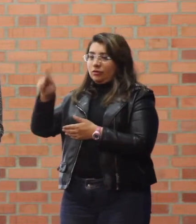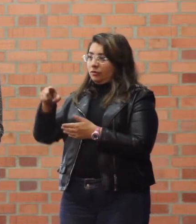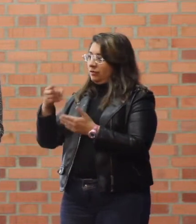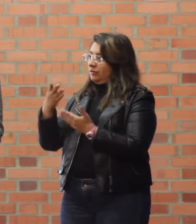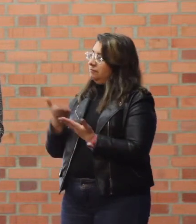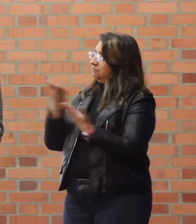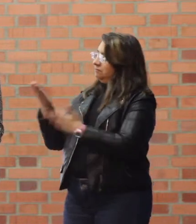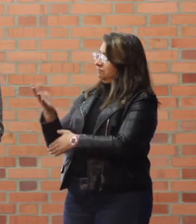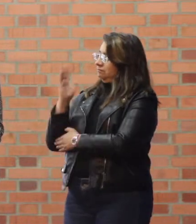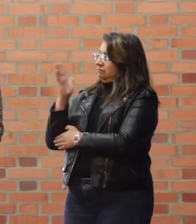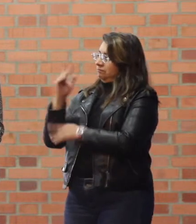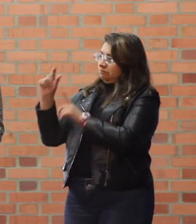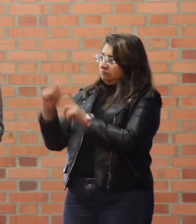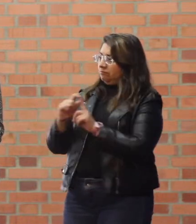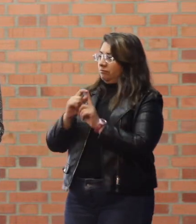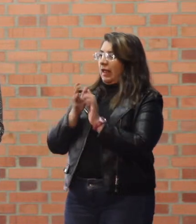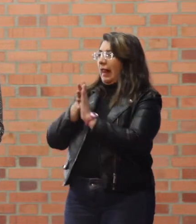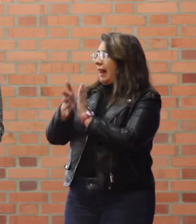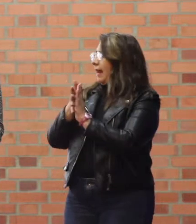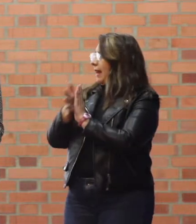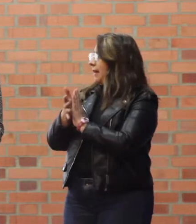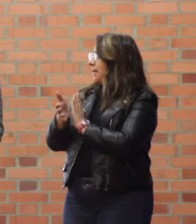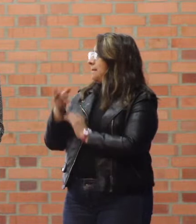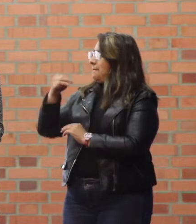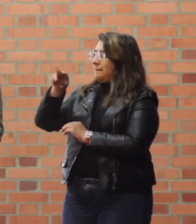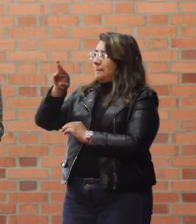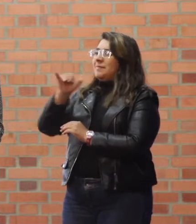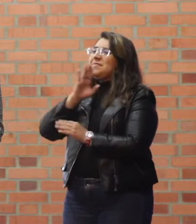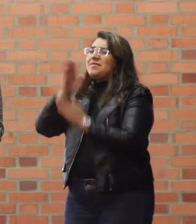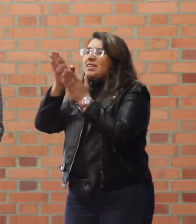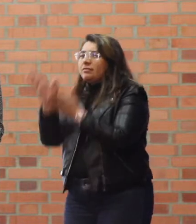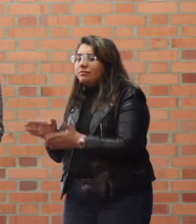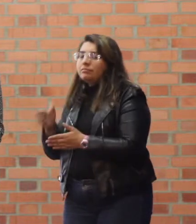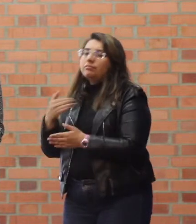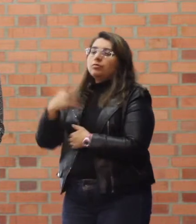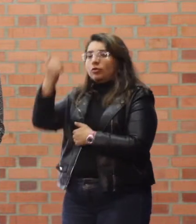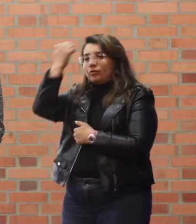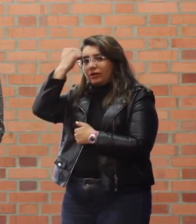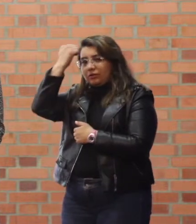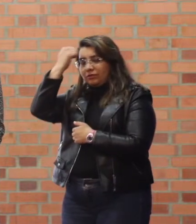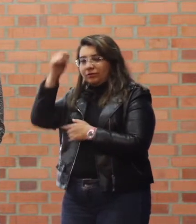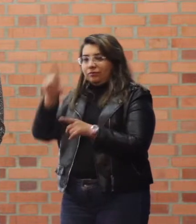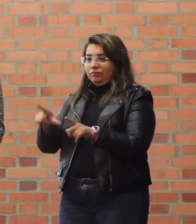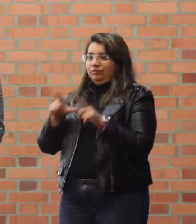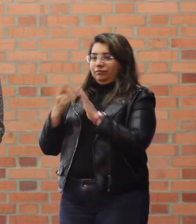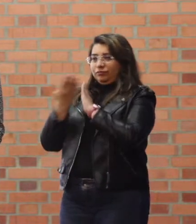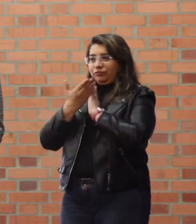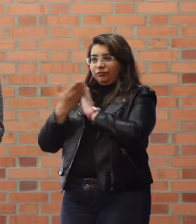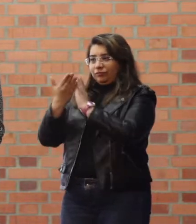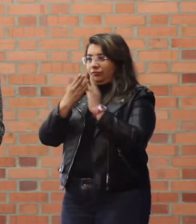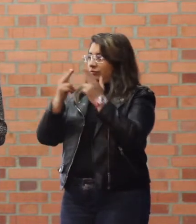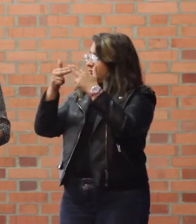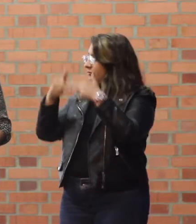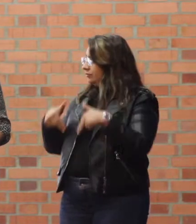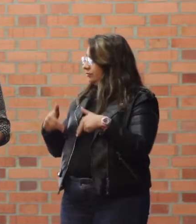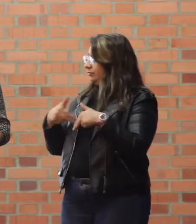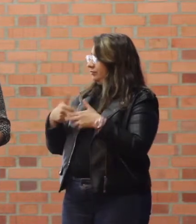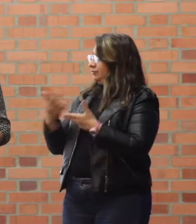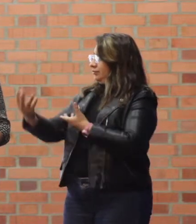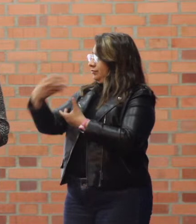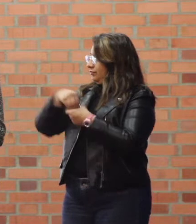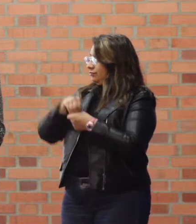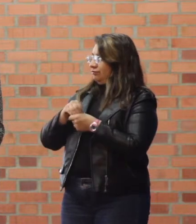las palabras de bienvenida Mara es profesora titular de la escuela de estudios de género de la cual ha sido